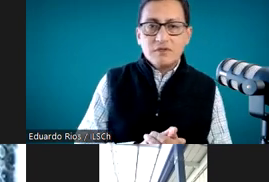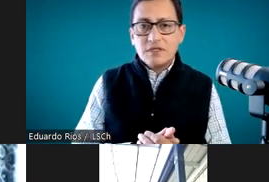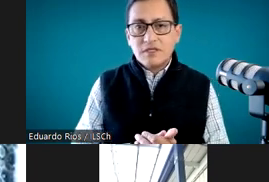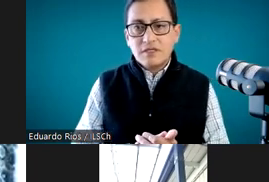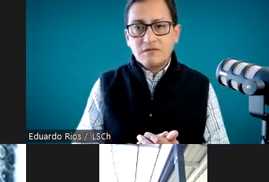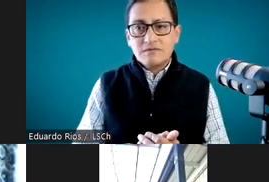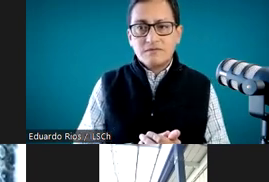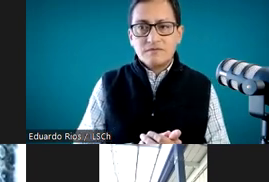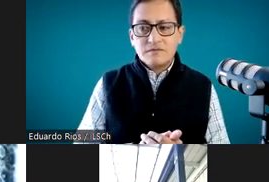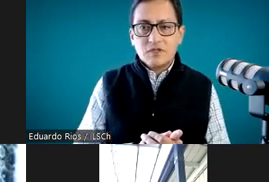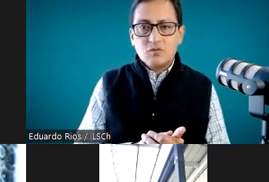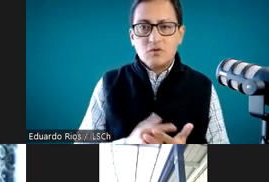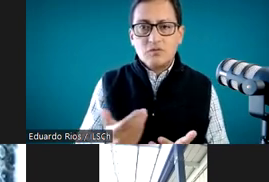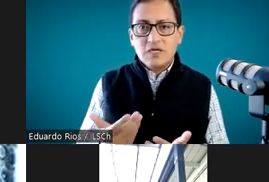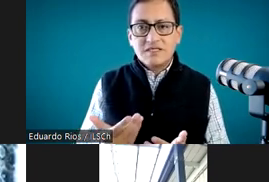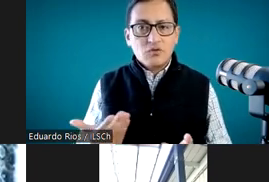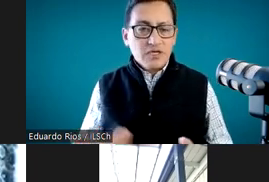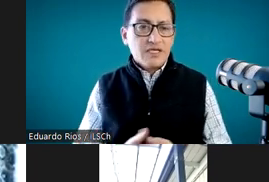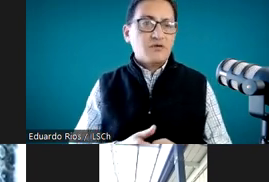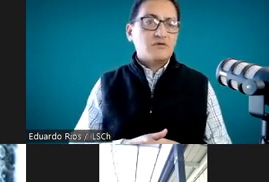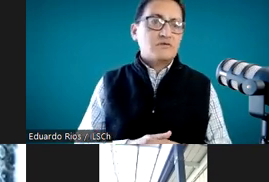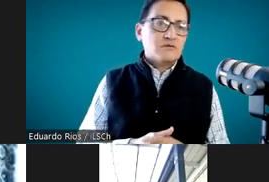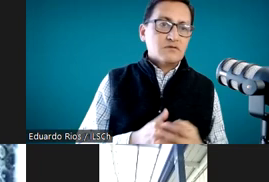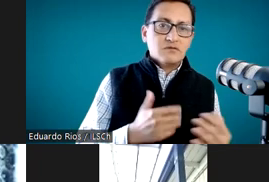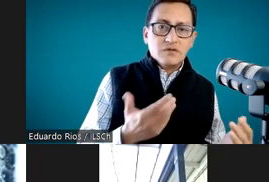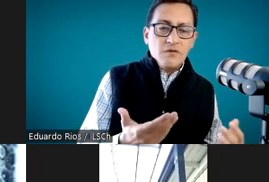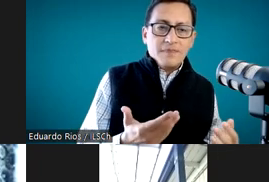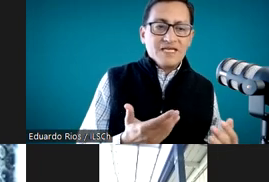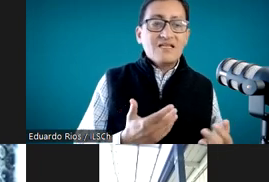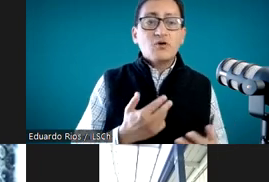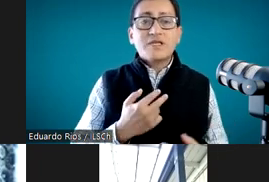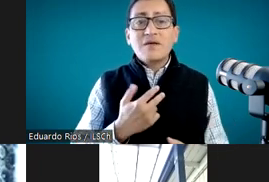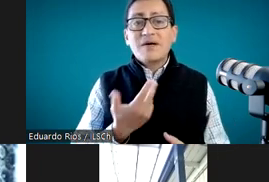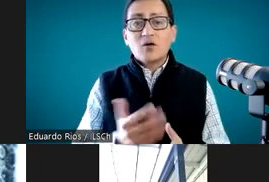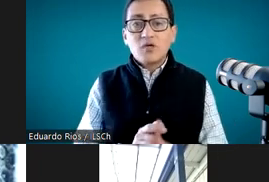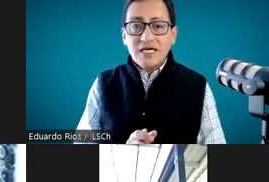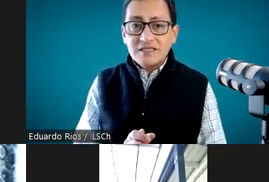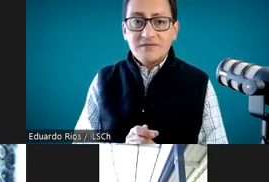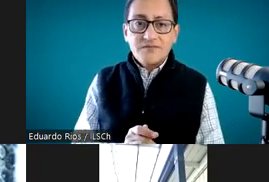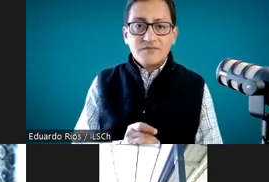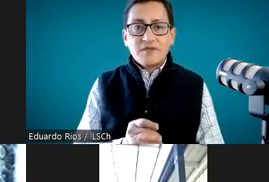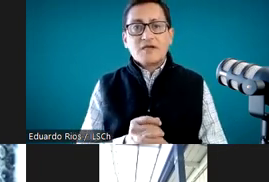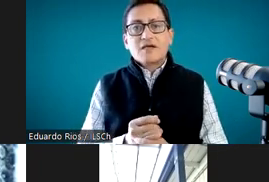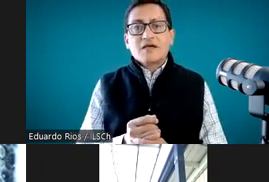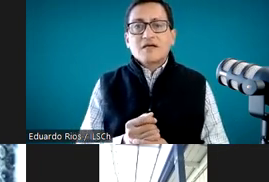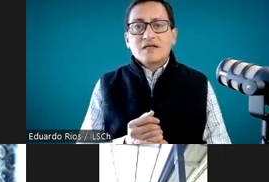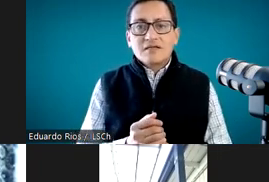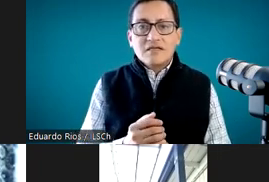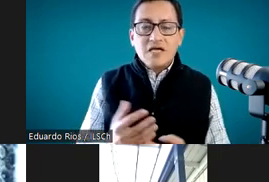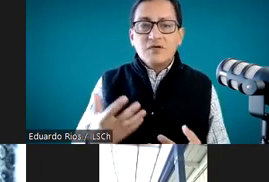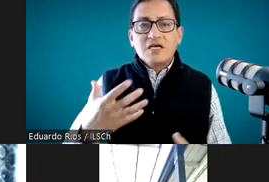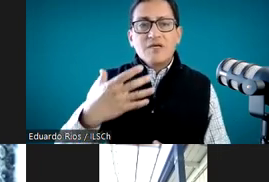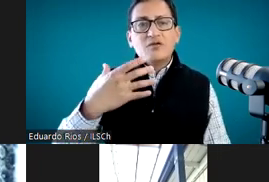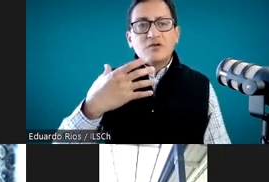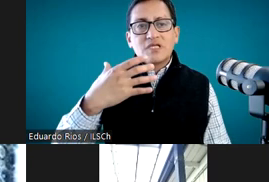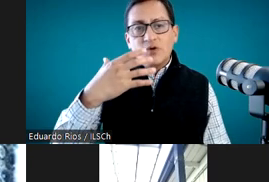ejemplo, como el síndrome de Down, o tiene dificultades para comunicarse,